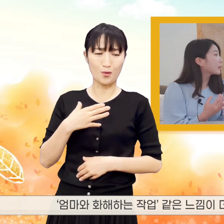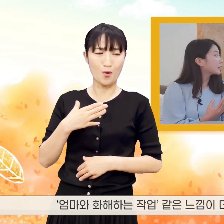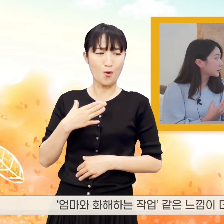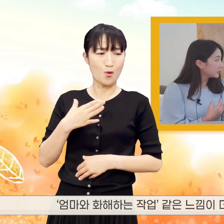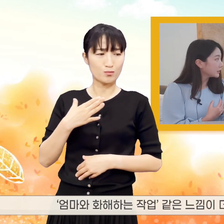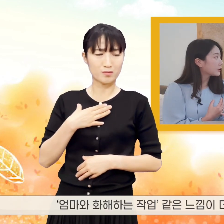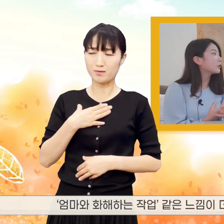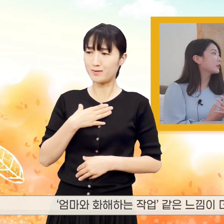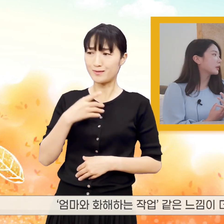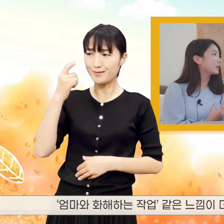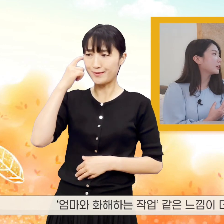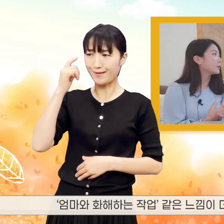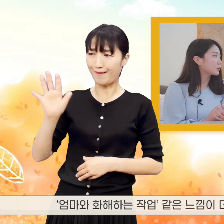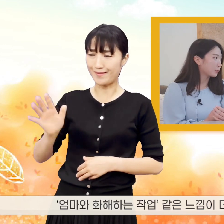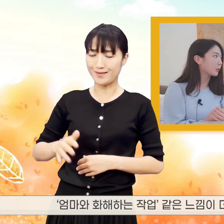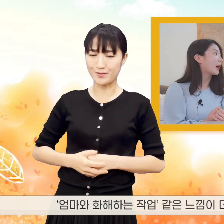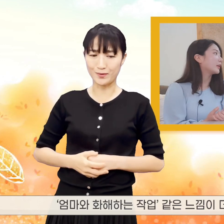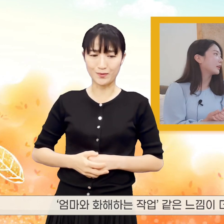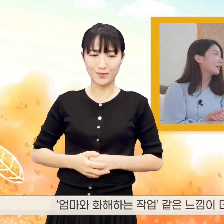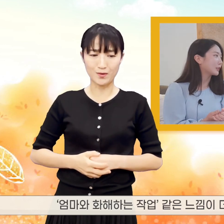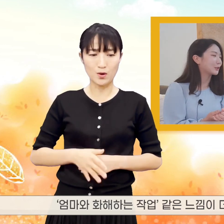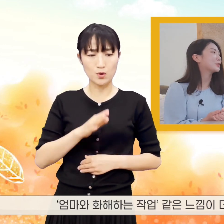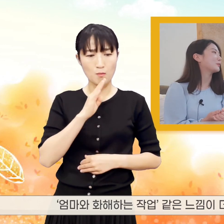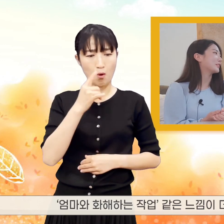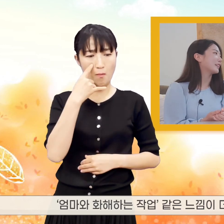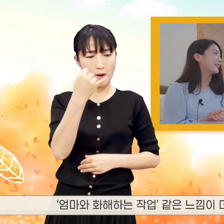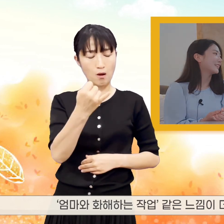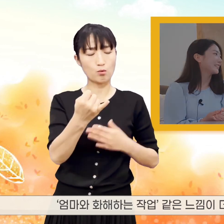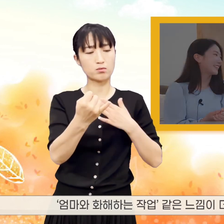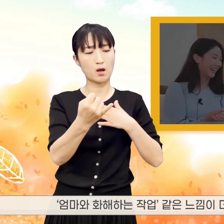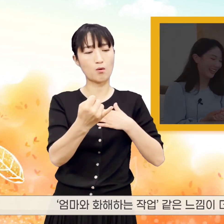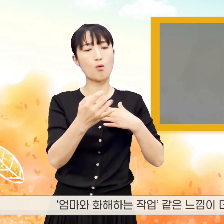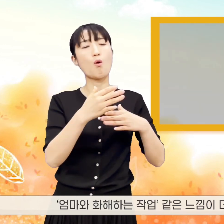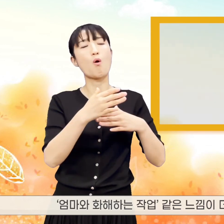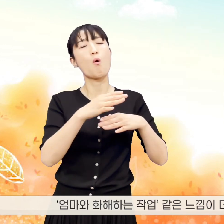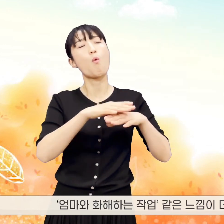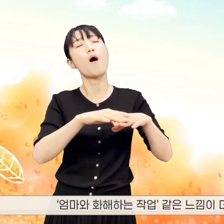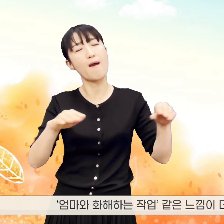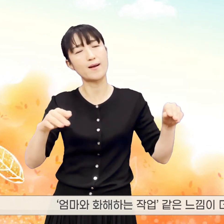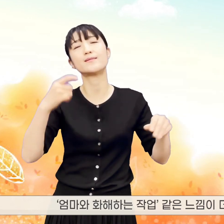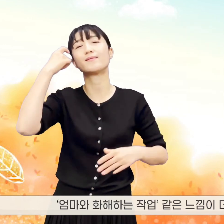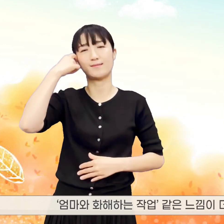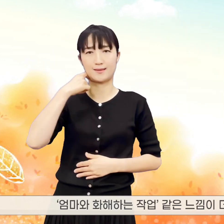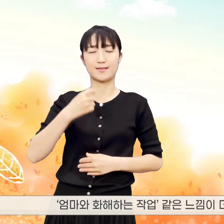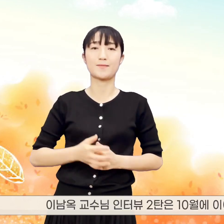화해하는 작업 같은 그런 느낌이 좀 더 많이 들었습니다. 네. 네.